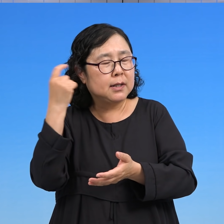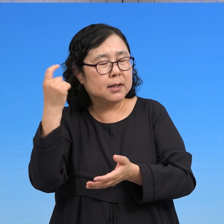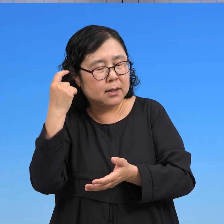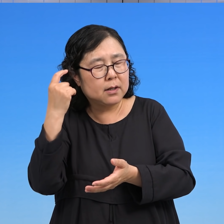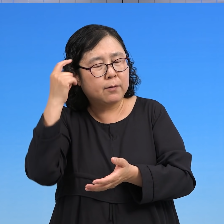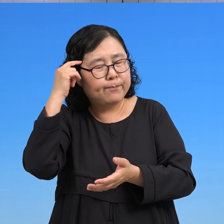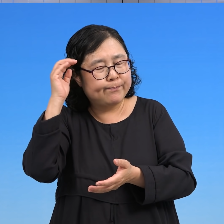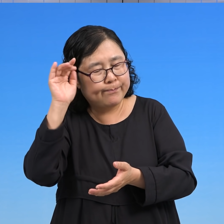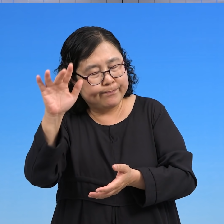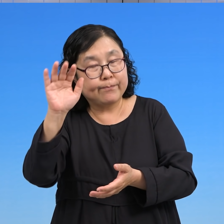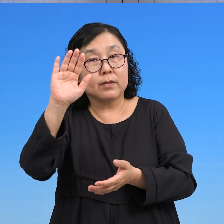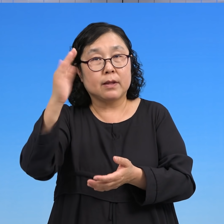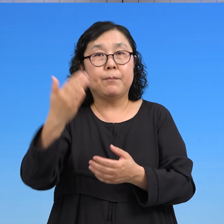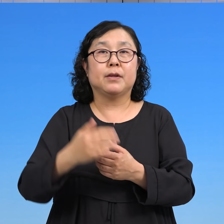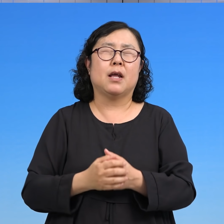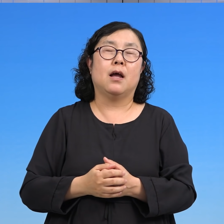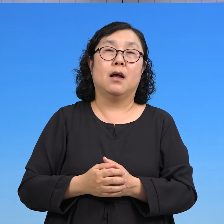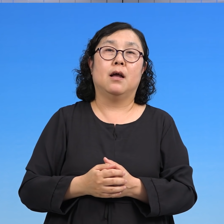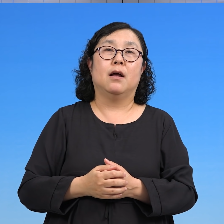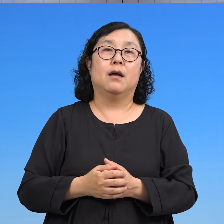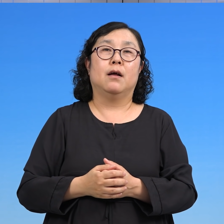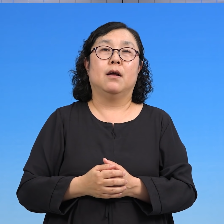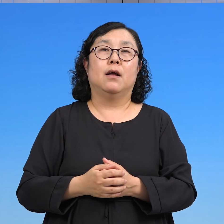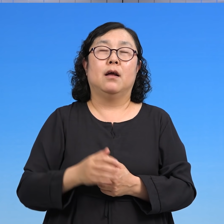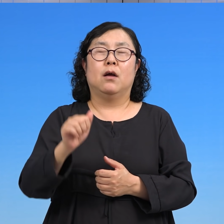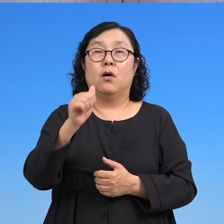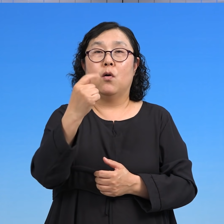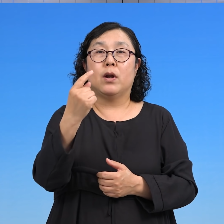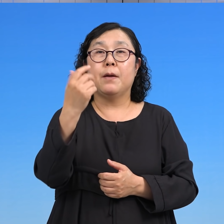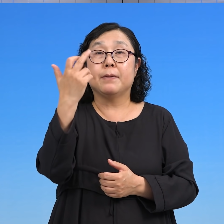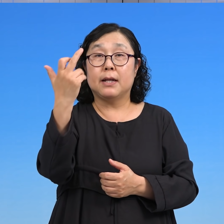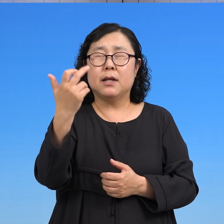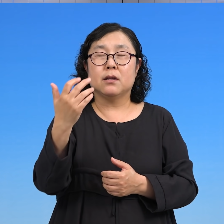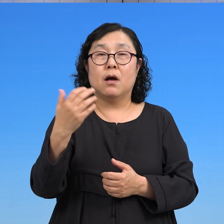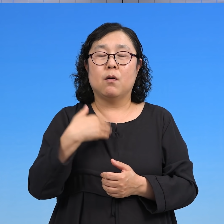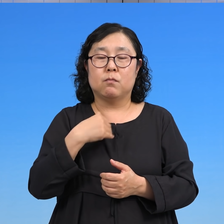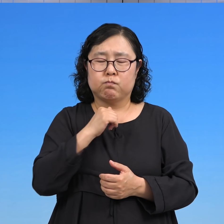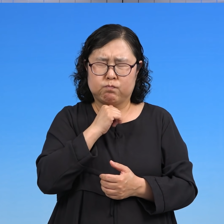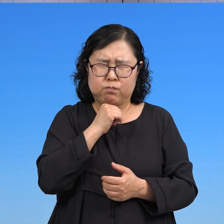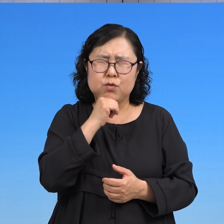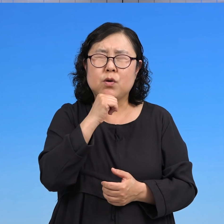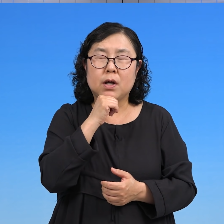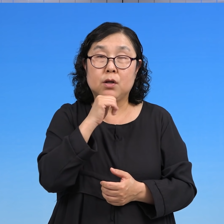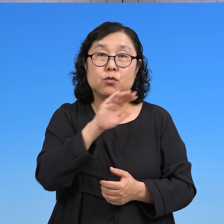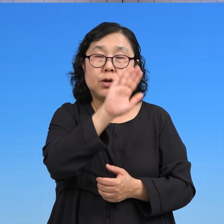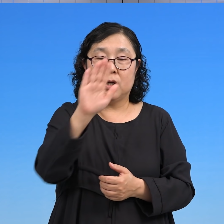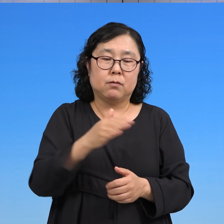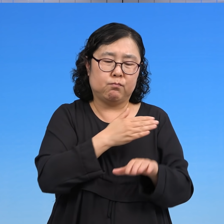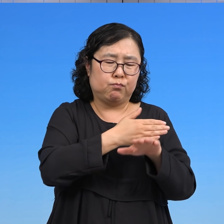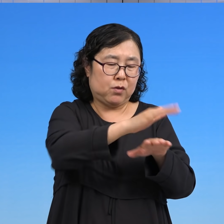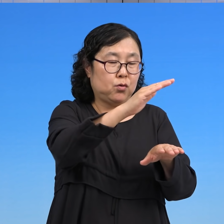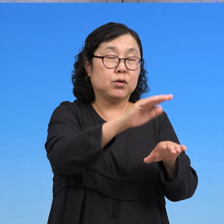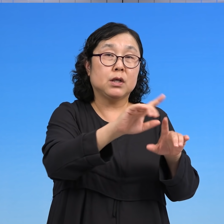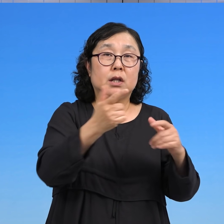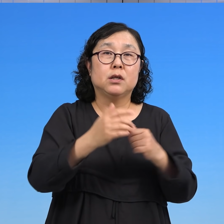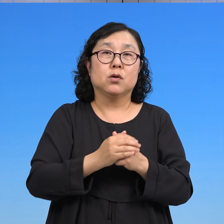능력만 추구했던 우리가 이제 하나님 호렙산에서의 초라할 대로 초라해진 우리를 내치지